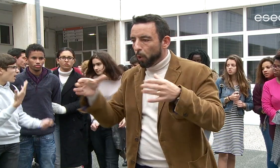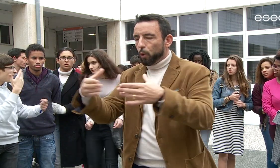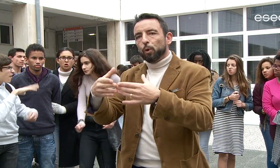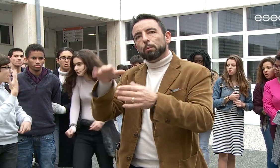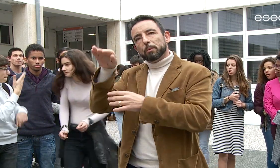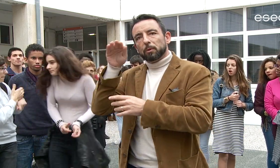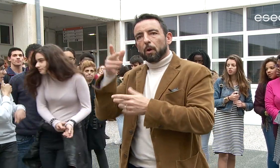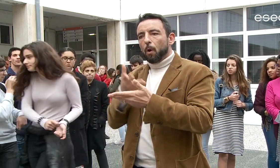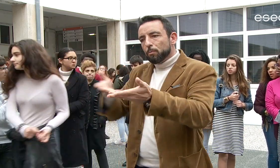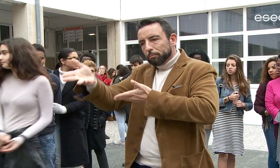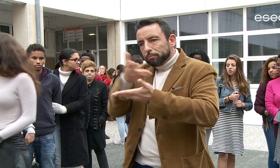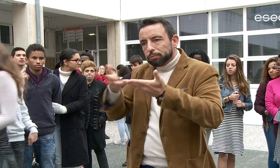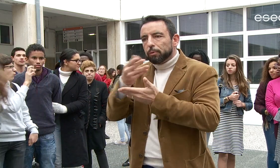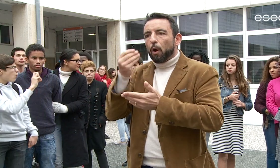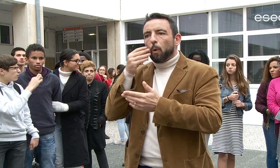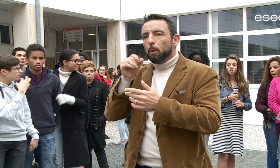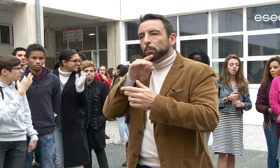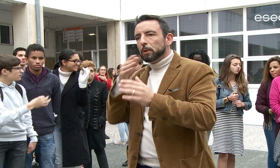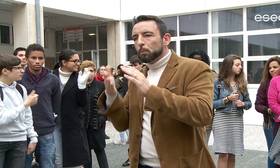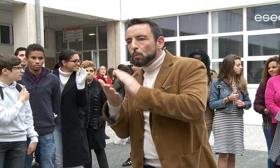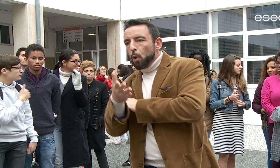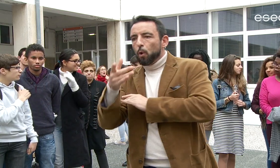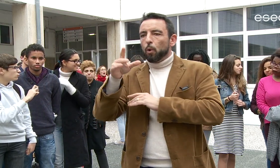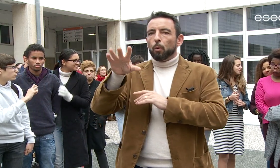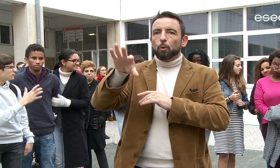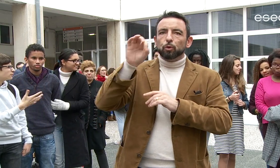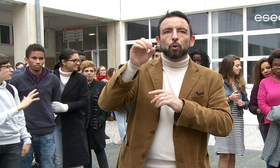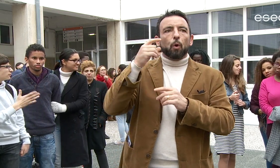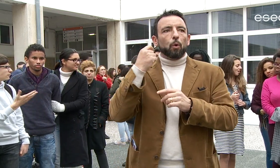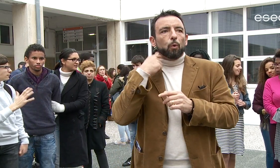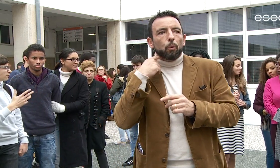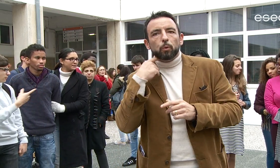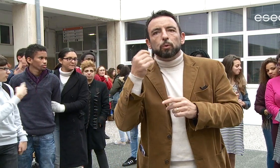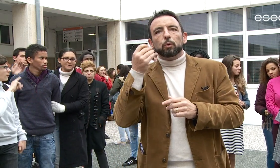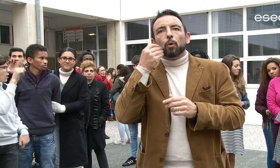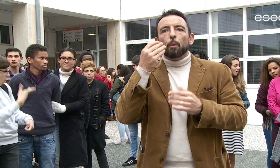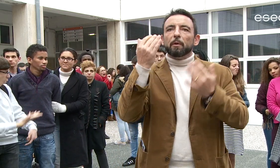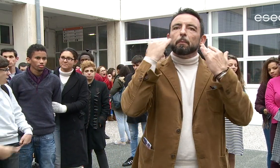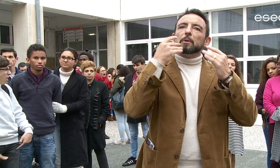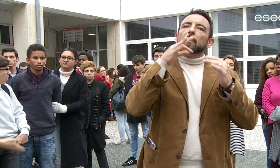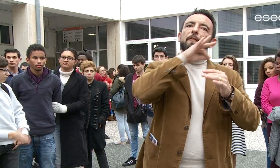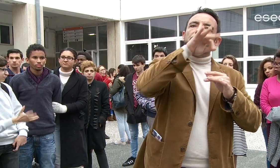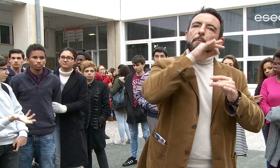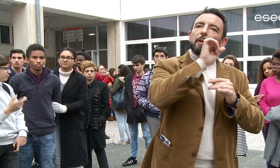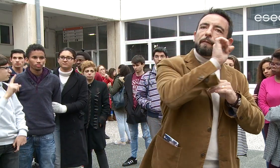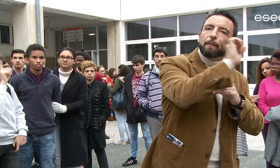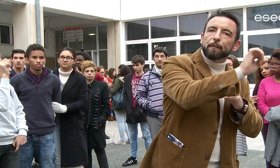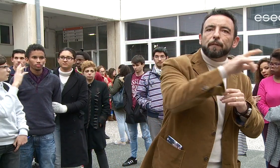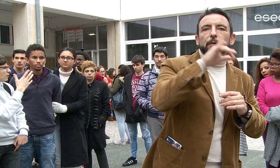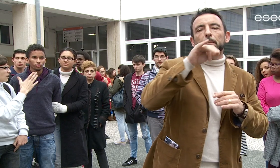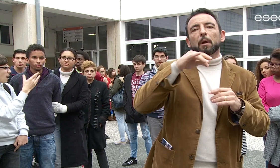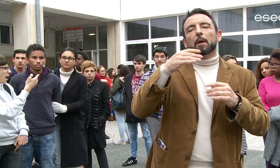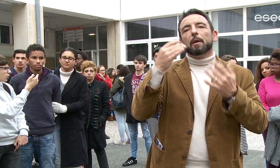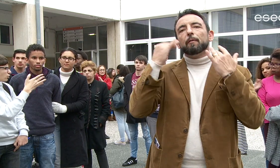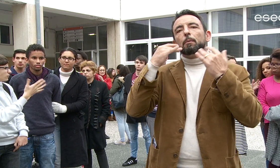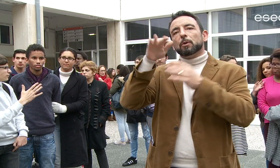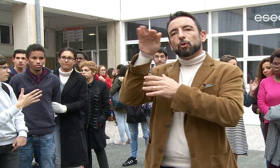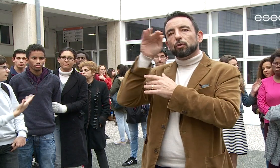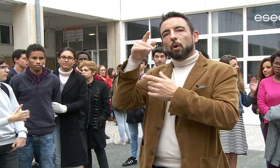secundário e depois ao regressarmos ao Jacó então Eros estir estas possibilidades os cursos e a formação que existe para que eles também possam levar essa informação para a